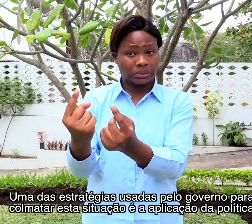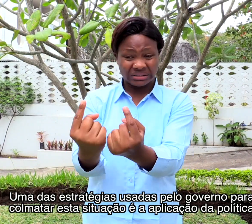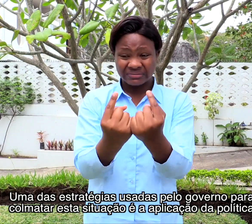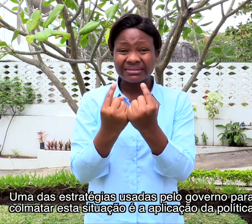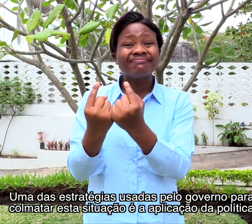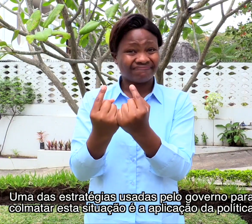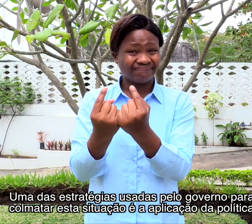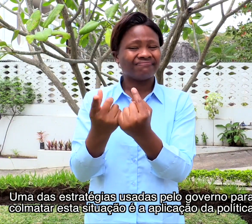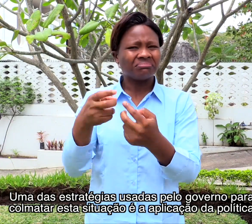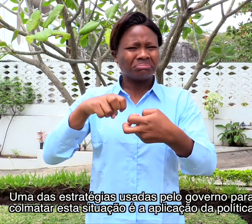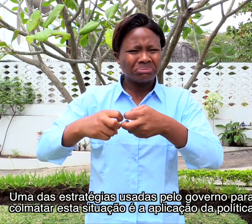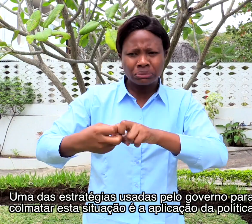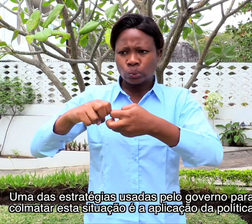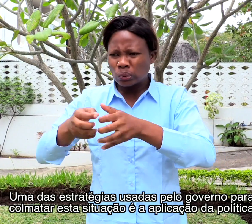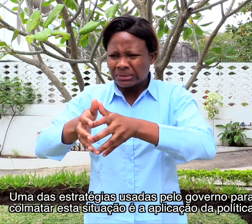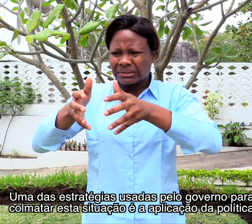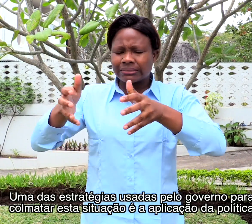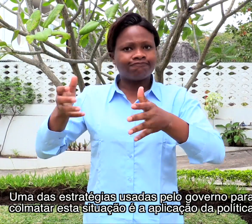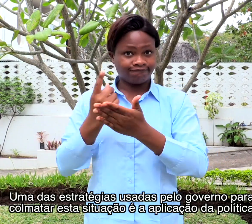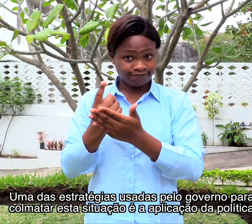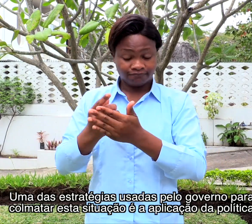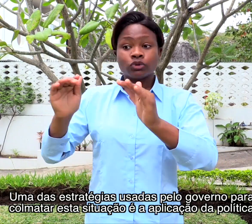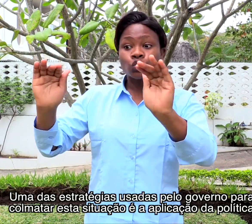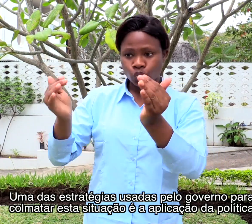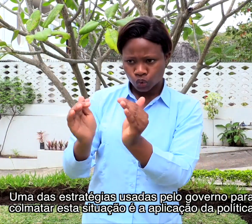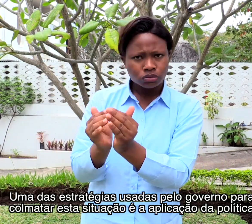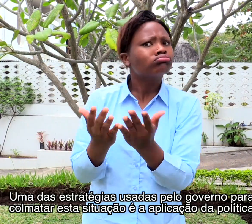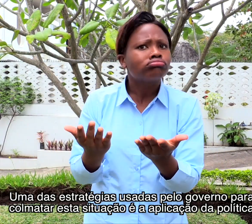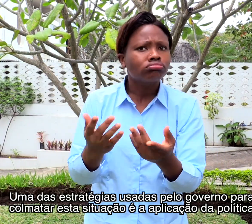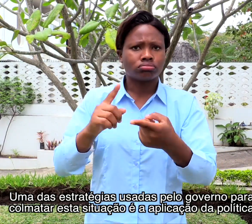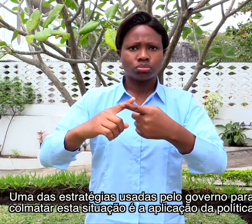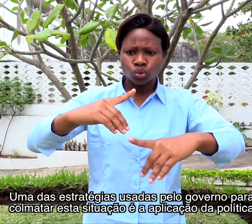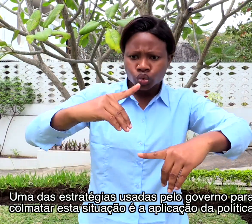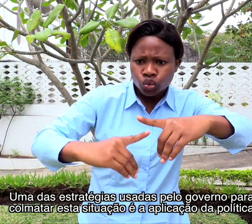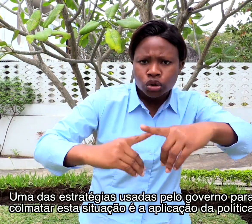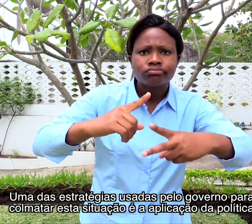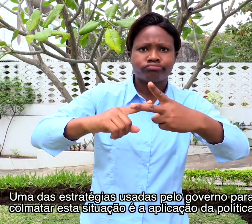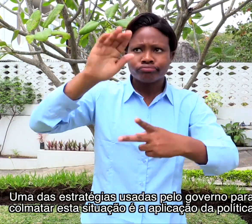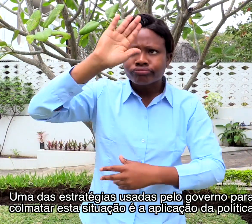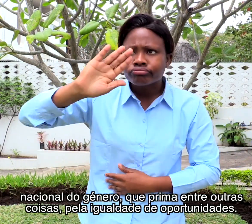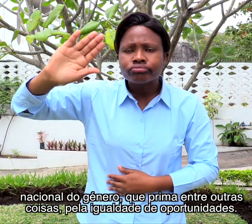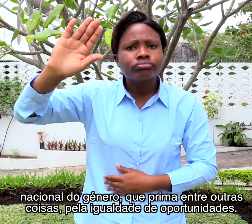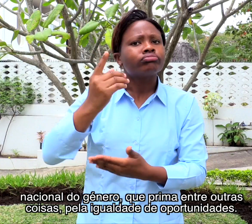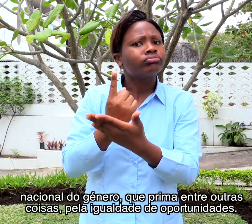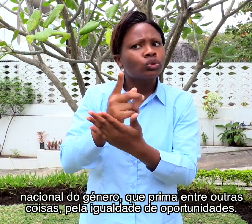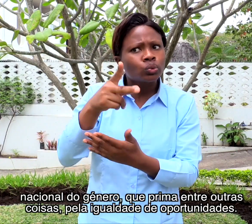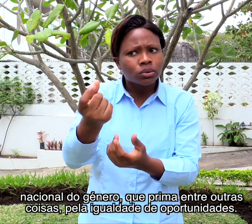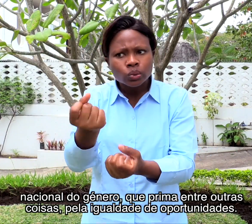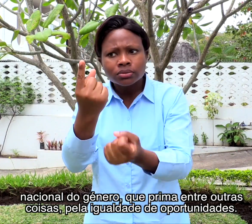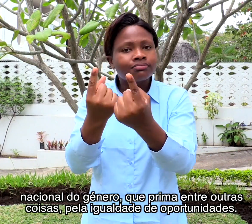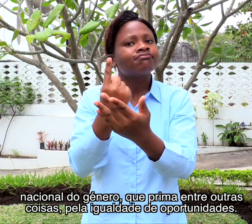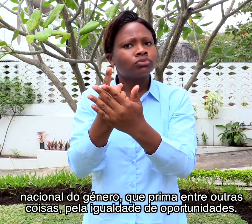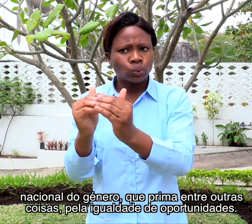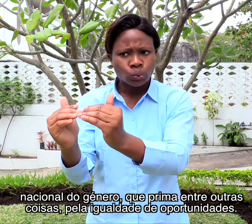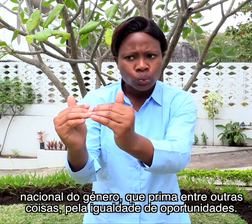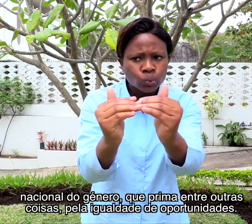Uma das estratégias usadas pelo governo para colmatar esta situação é a aplicação da Política Nacional do Gênero,